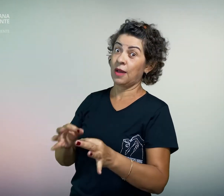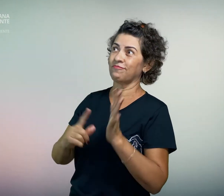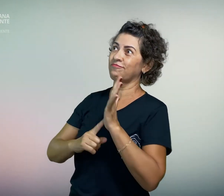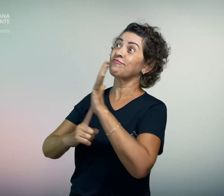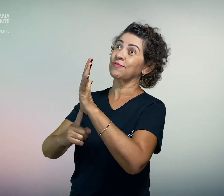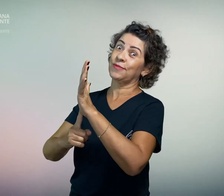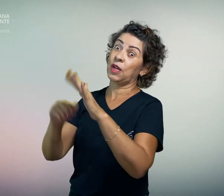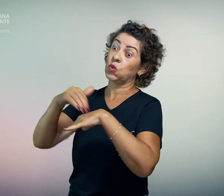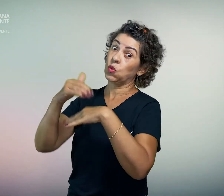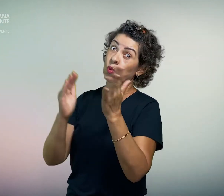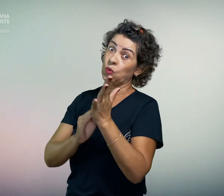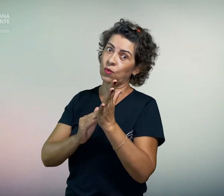Senhor.